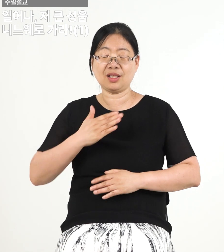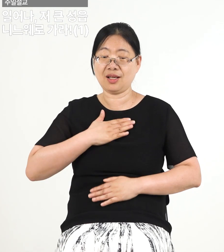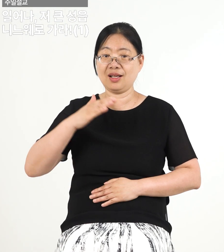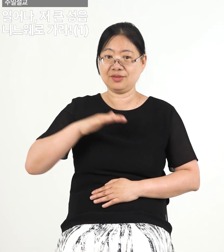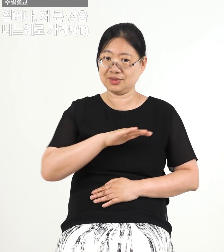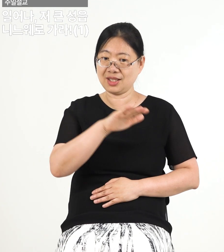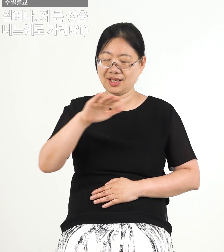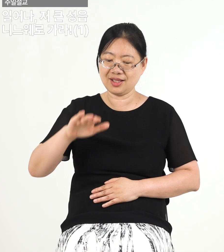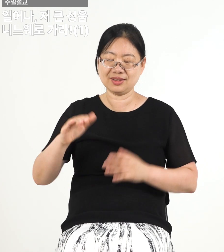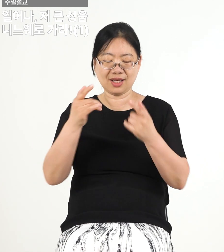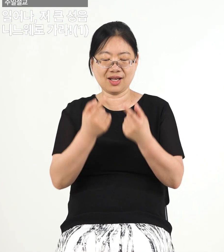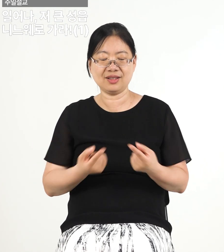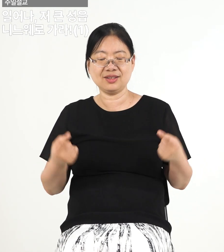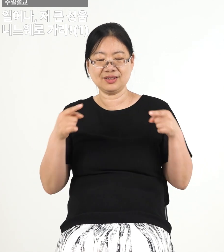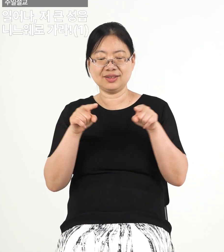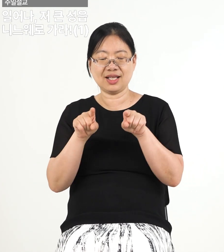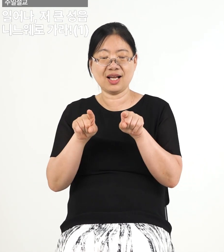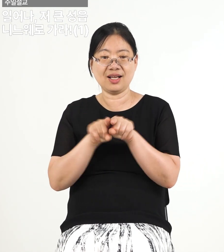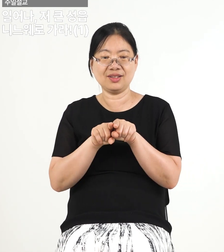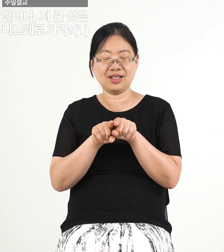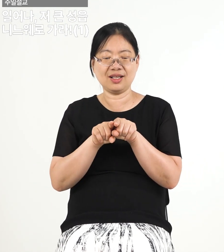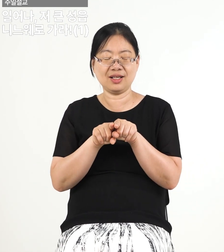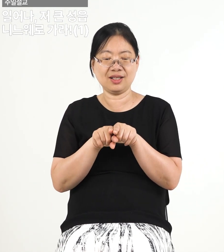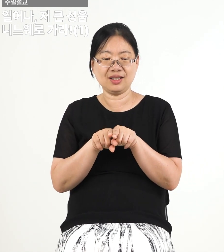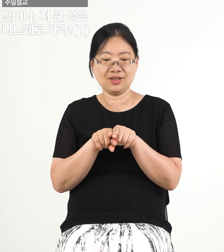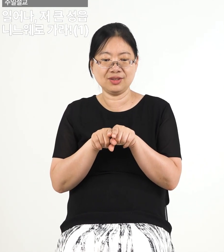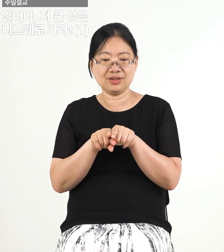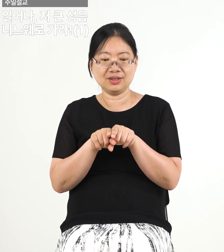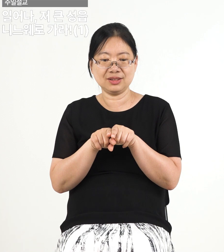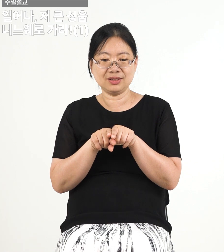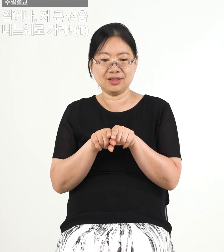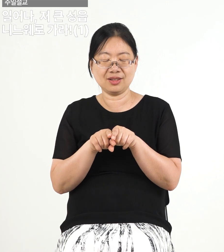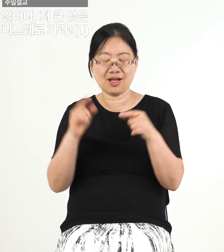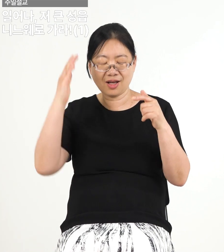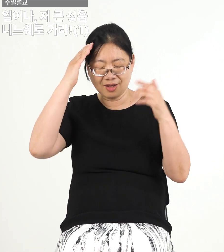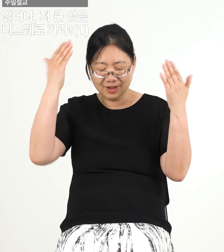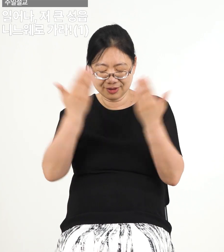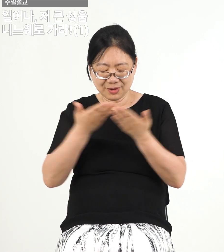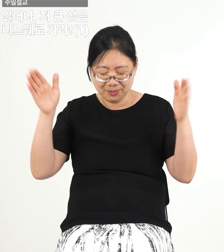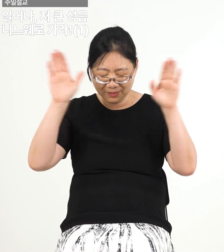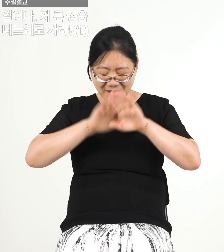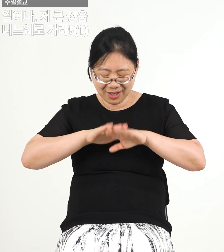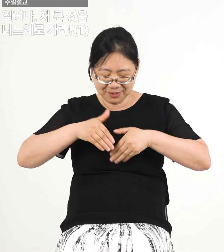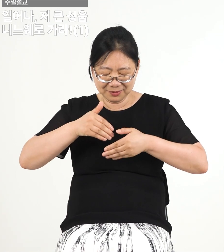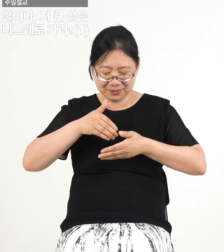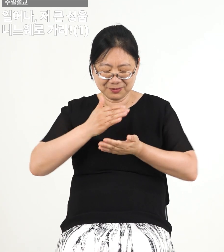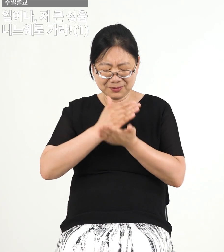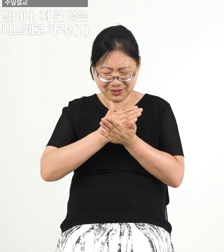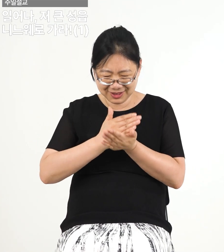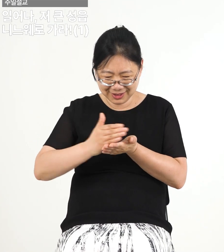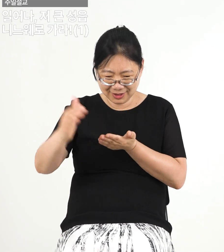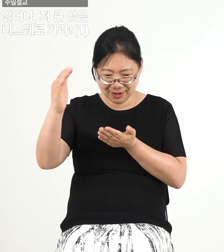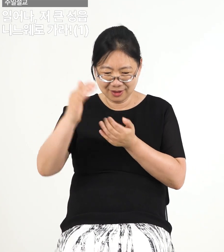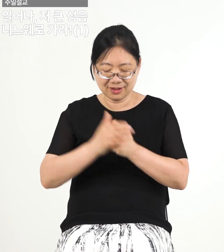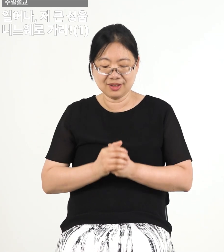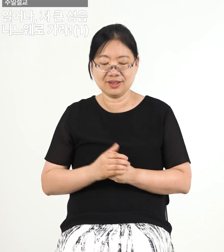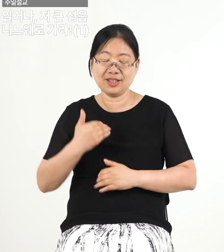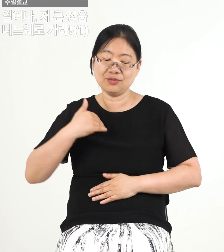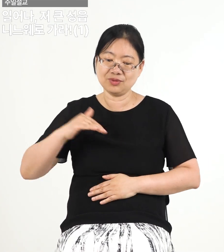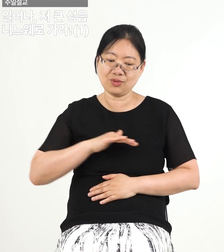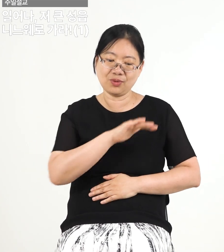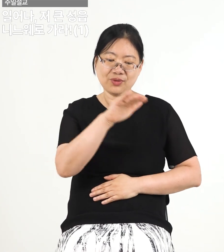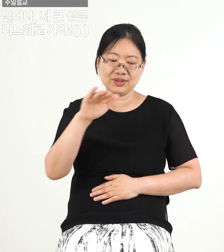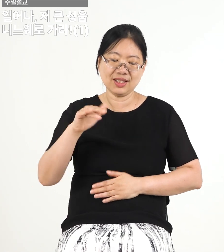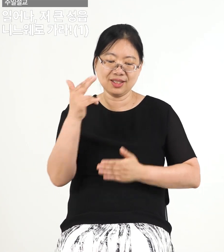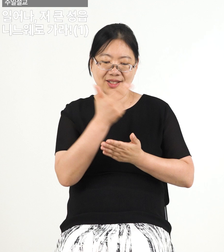우리 함께 어두운 밤 다 물리쳐내고 우리